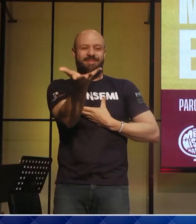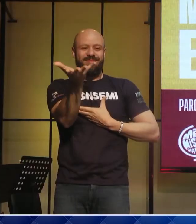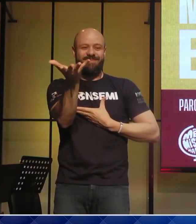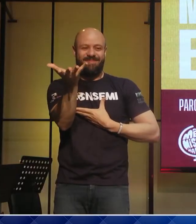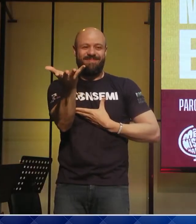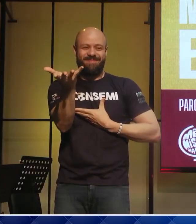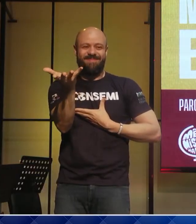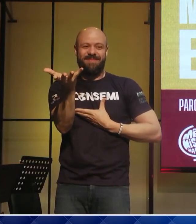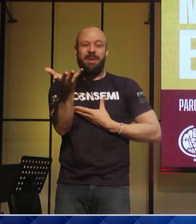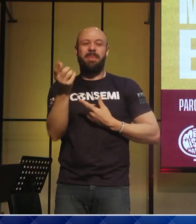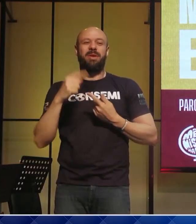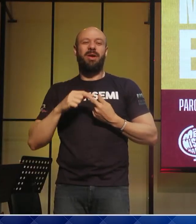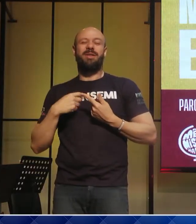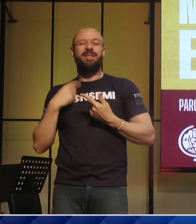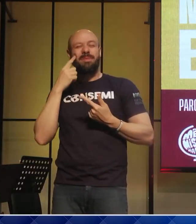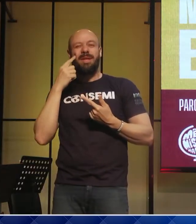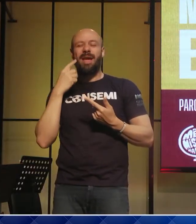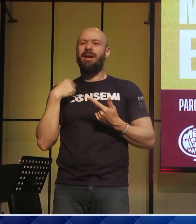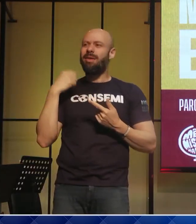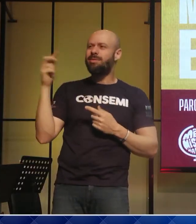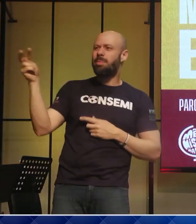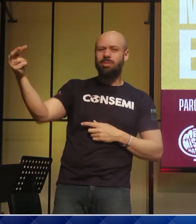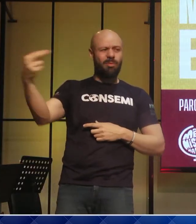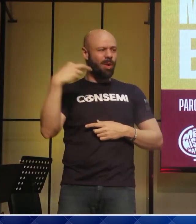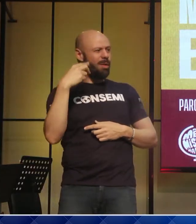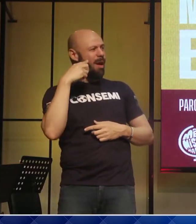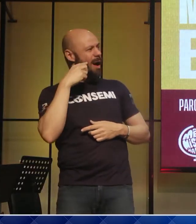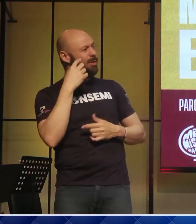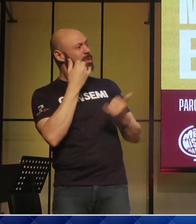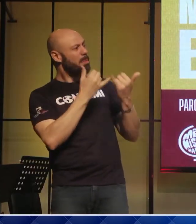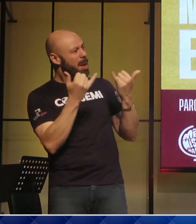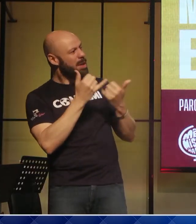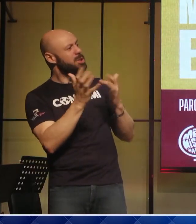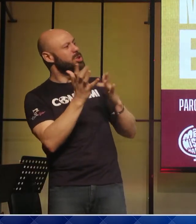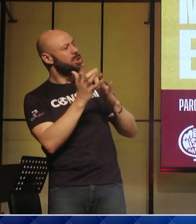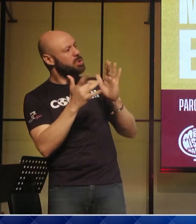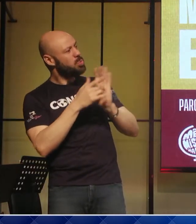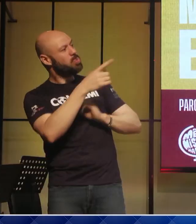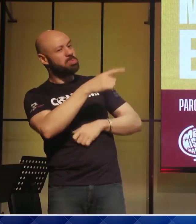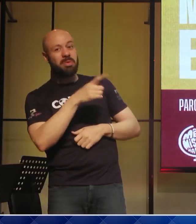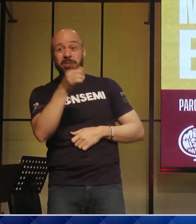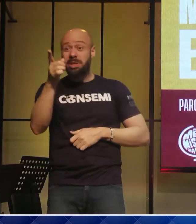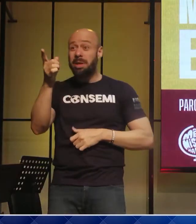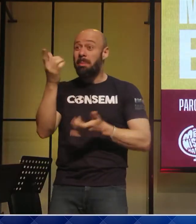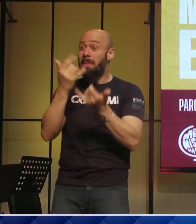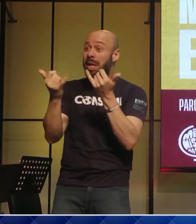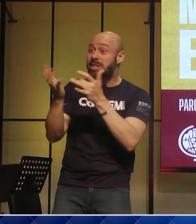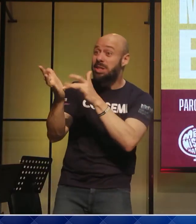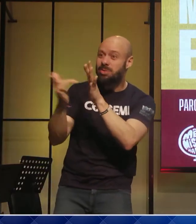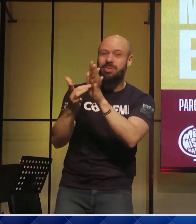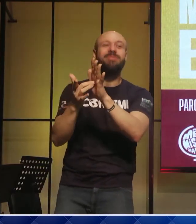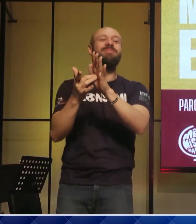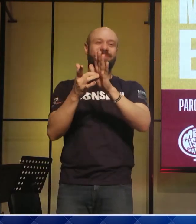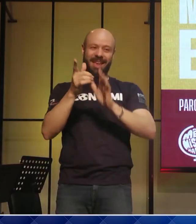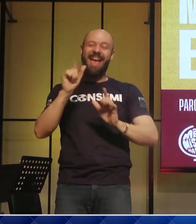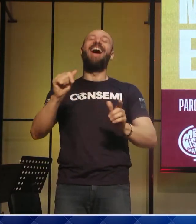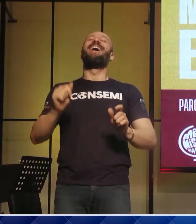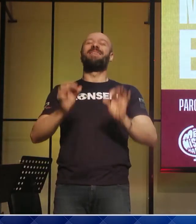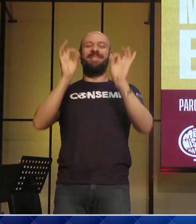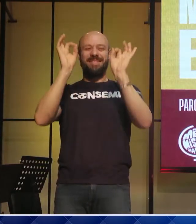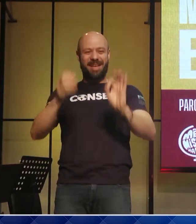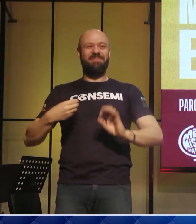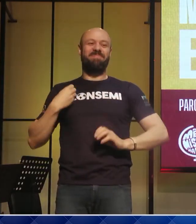cara de Jesus, a maneira de viver como Deus nos ensina a viver. Depois de dizer